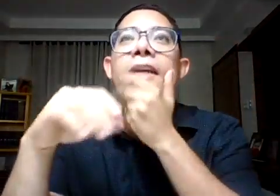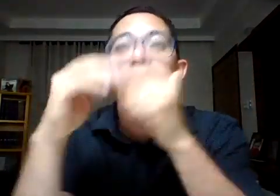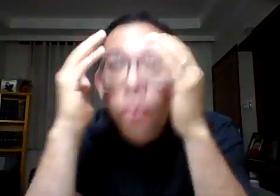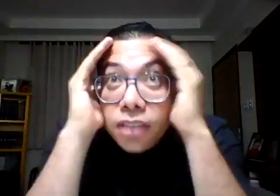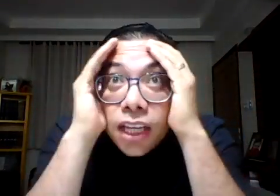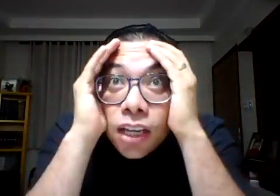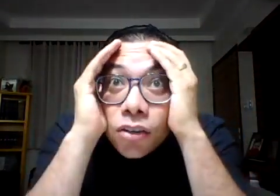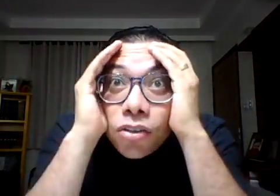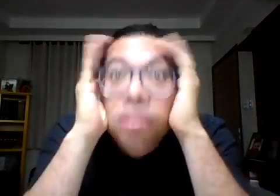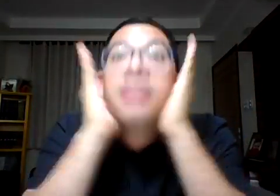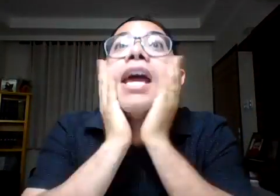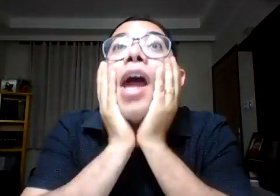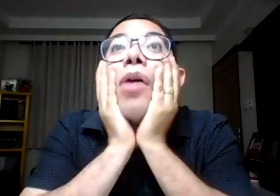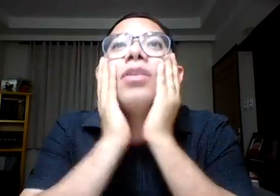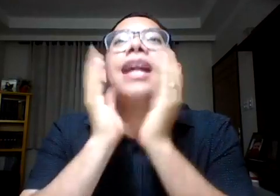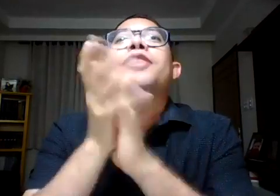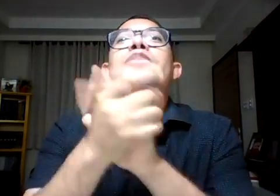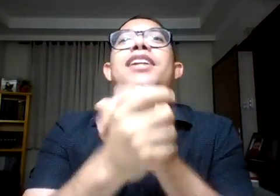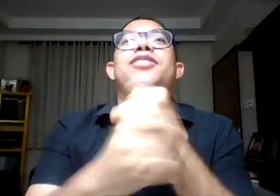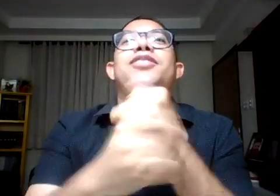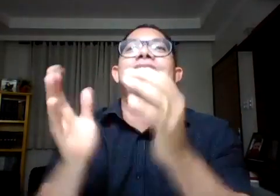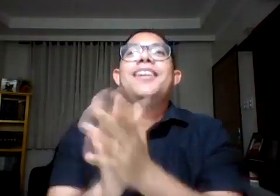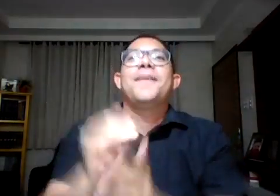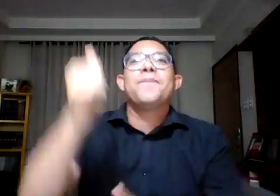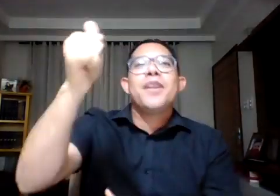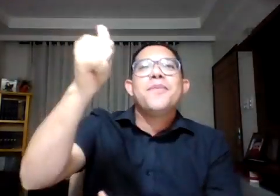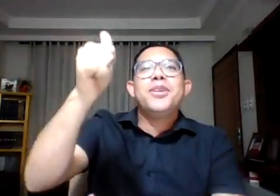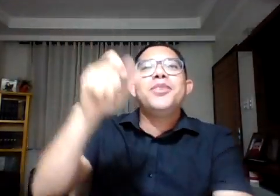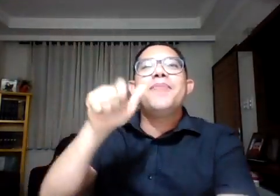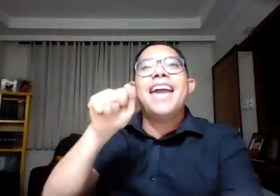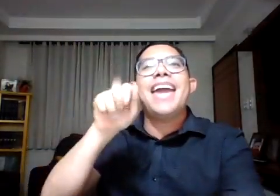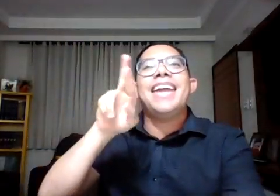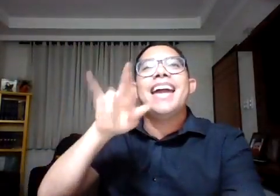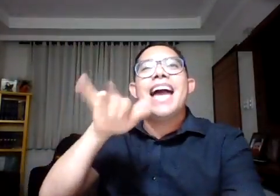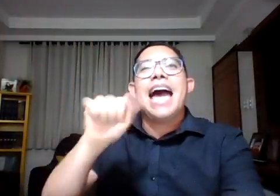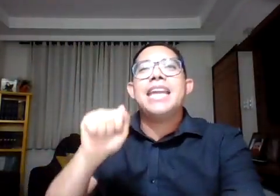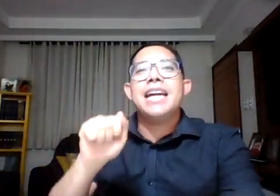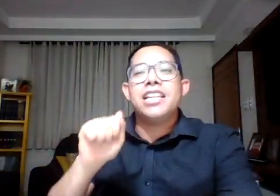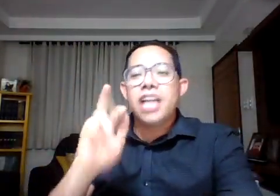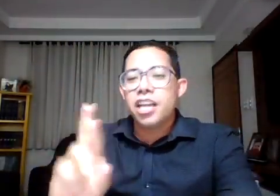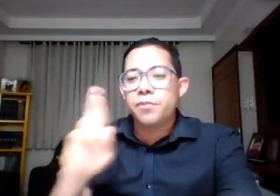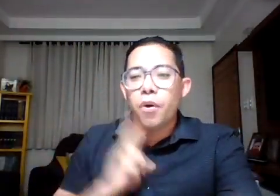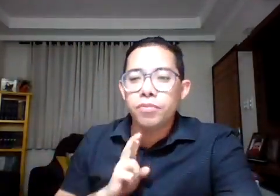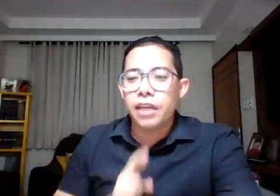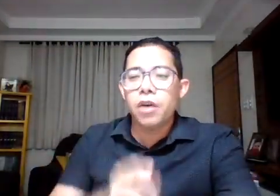Meu Deus do céu, será que eu estou falando sozinho? Muito bem. A Ariana já respondeu.